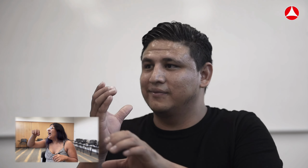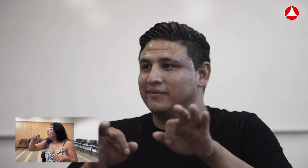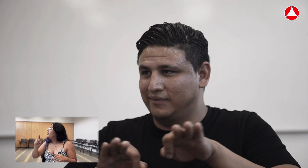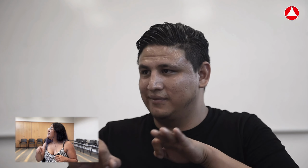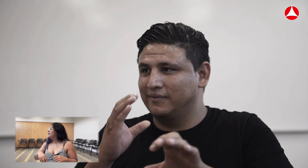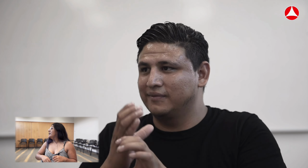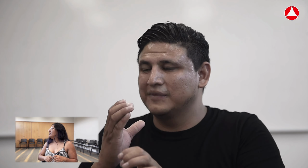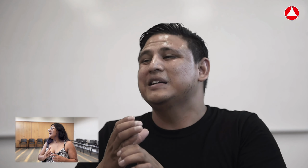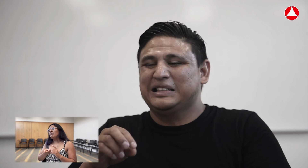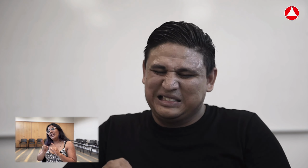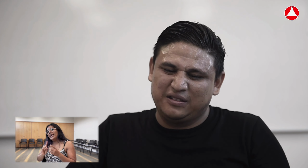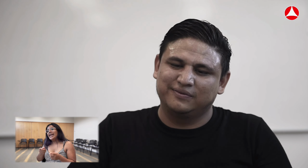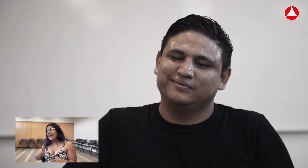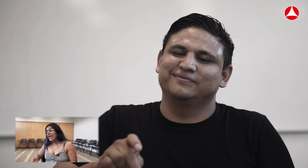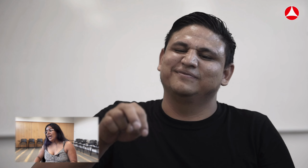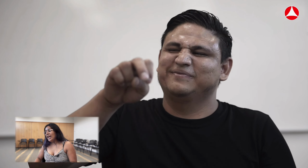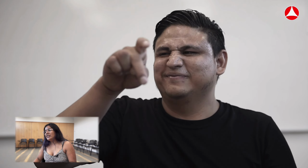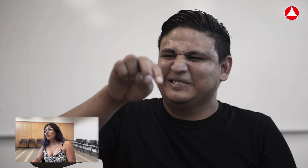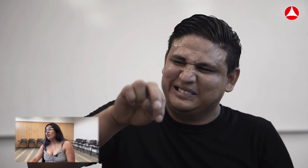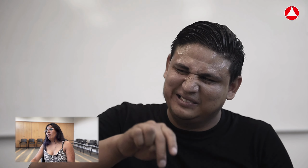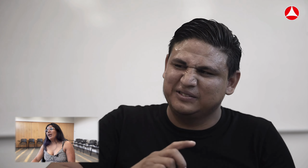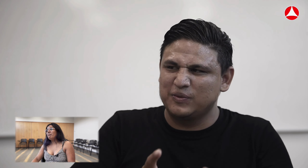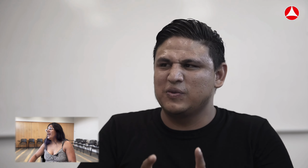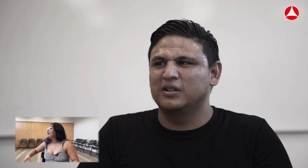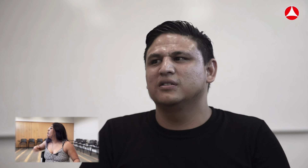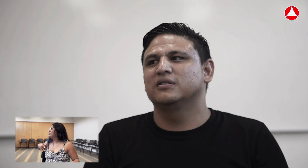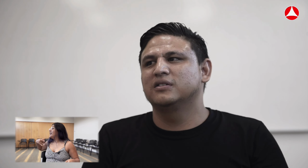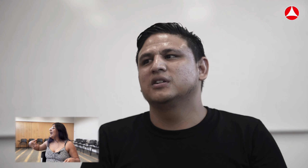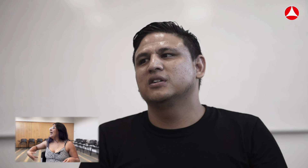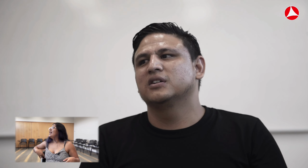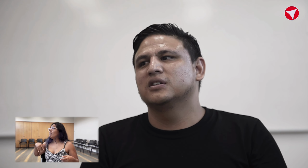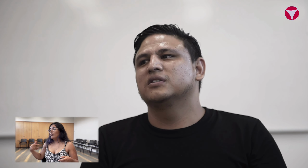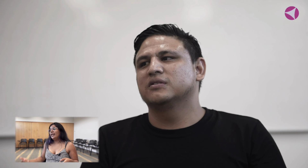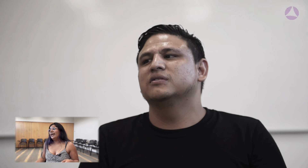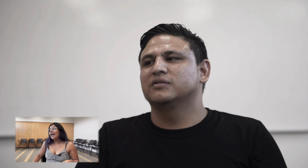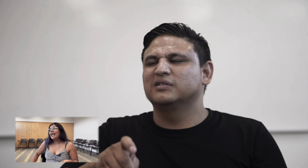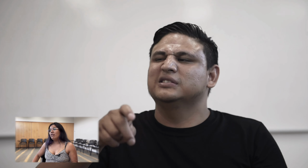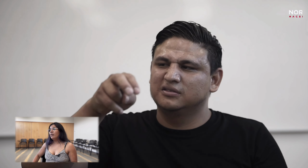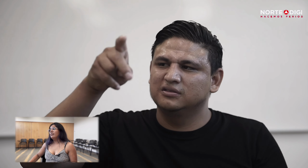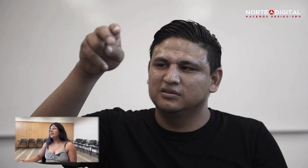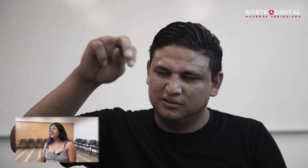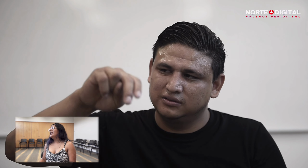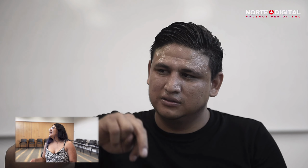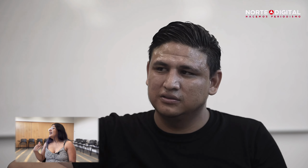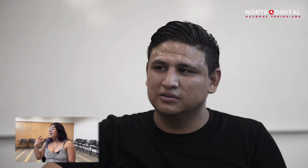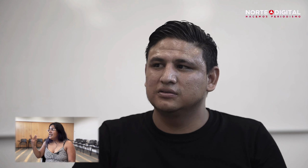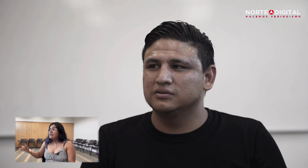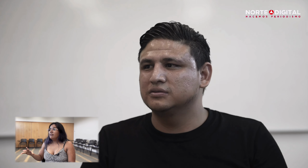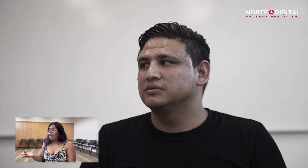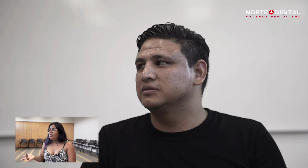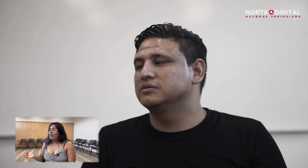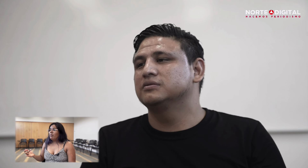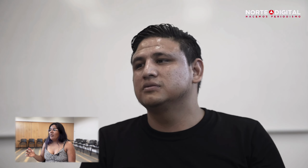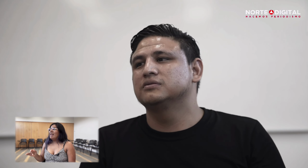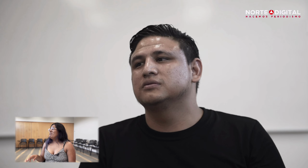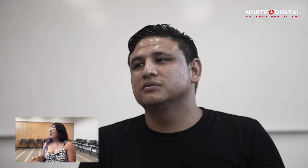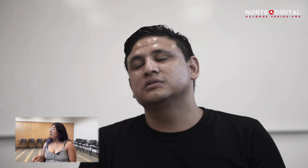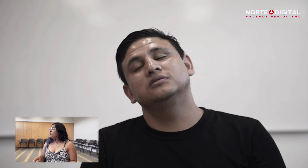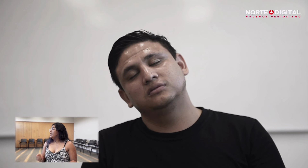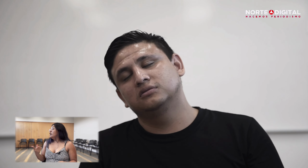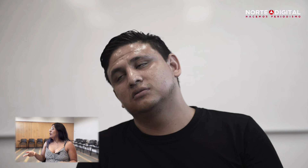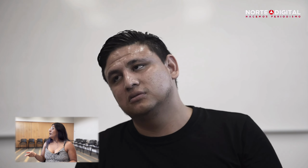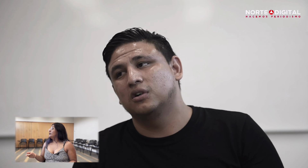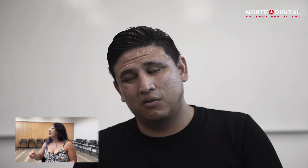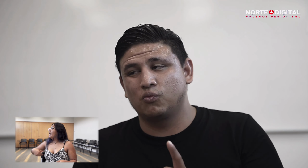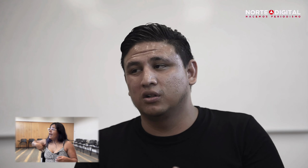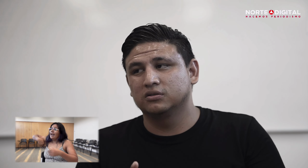tiene que subir los escalones, entonces también es dolor por la pierna y pues trae la muleta que le ayuda, entonces sí es una ayuda, pero también